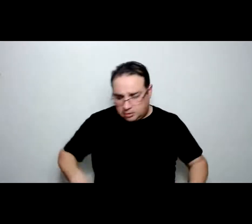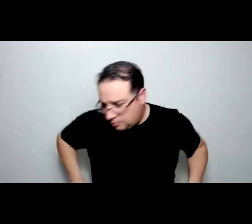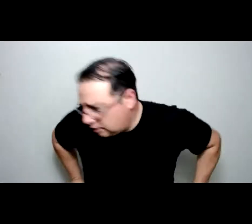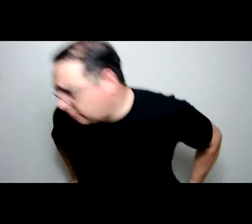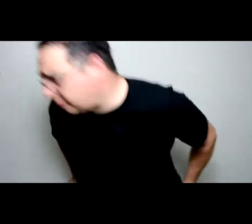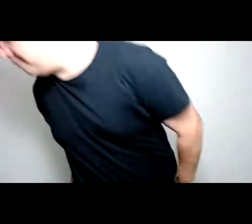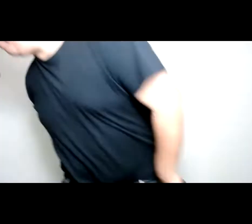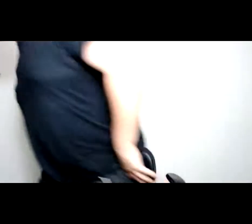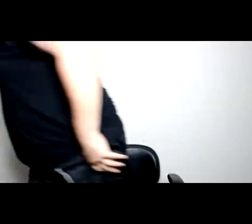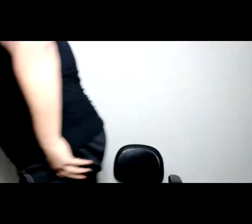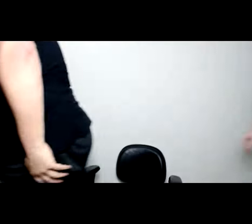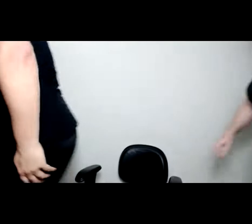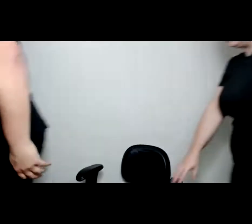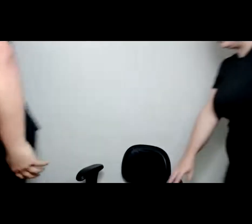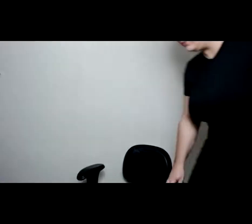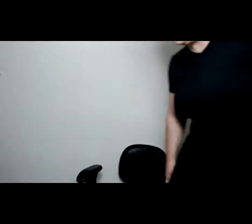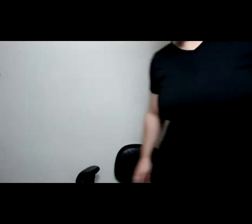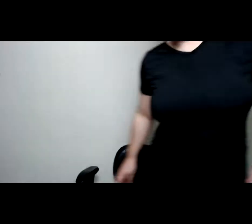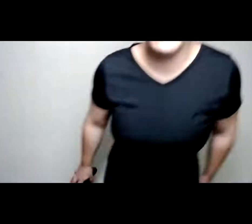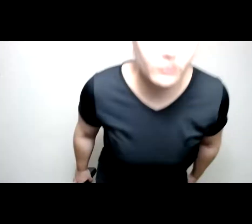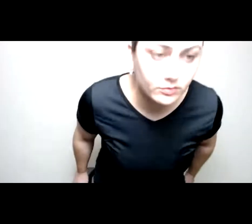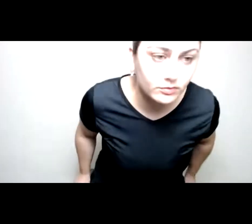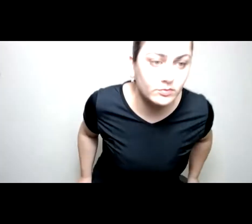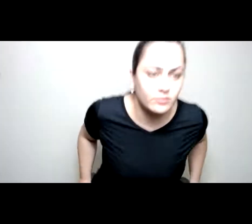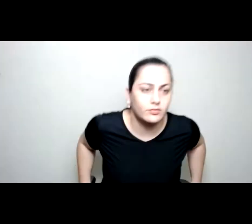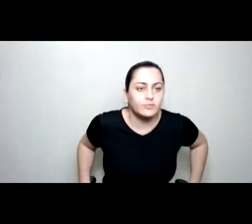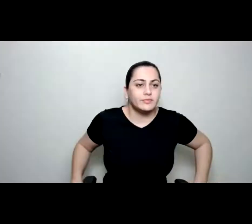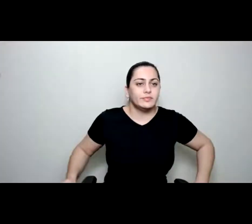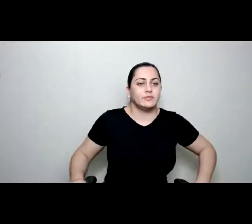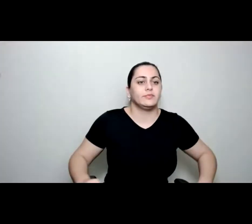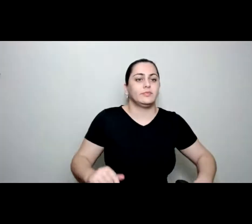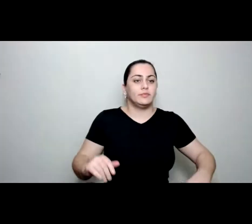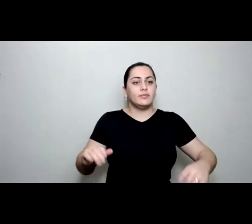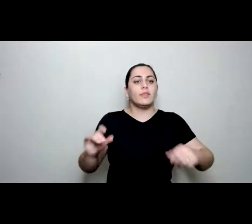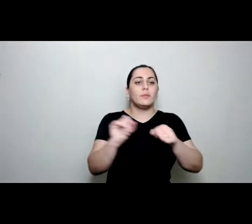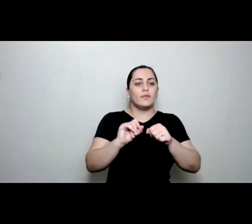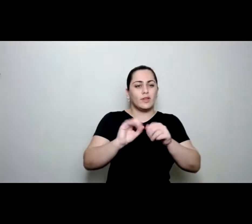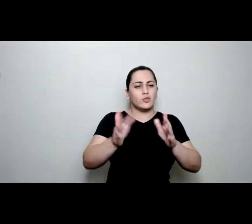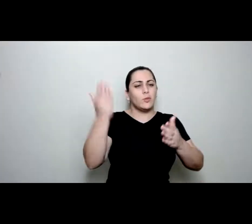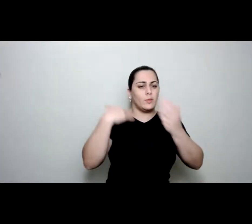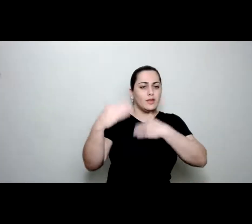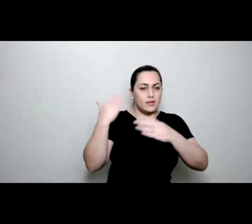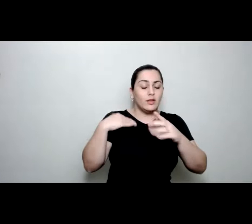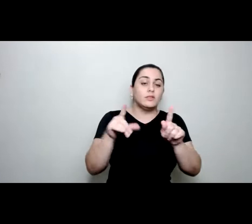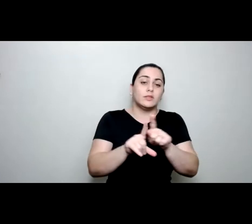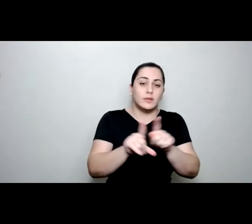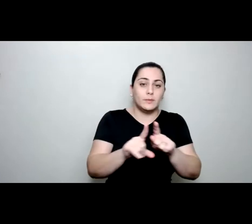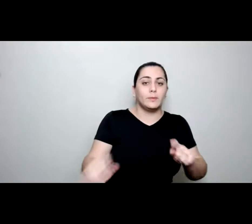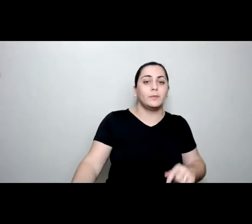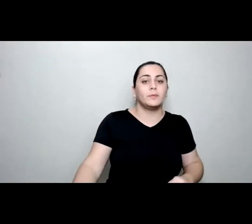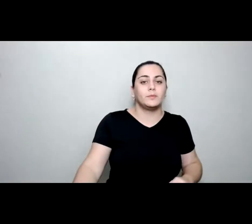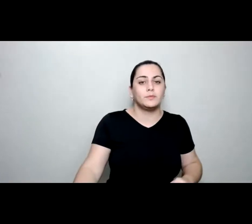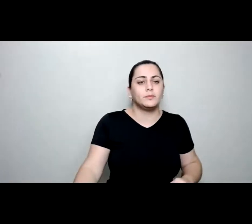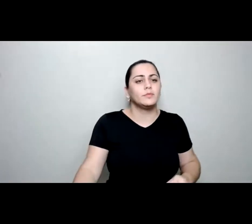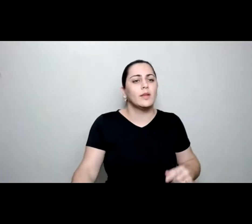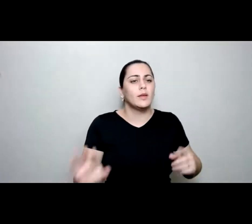do passado, de julgar o que as pessoas fizeram no passado, o que a instituição fez no passado, mas o que a